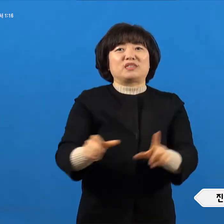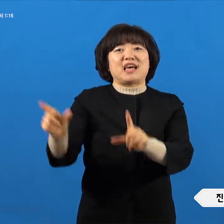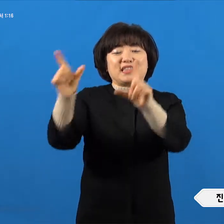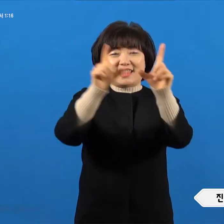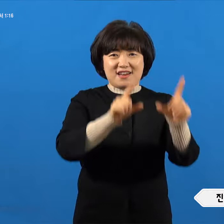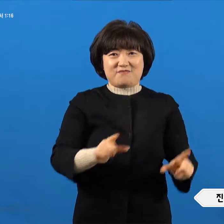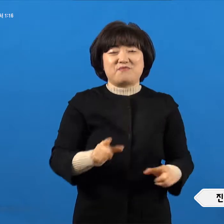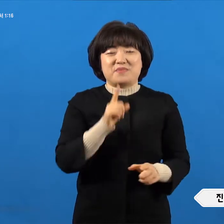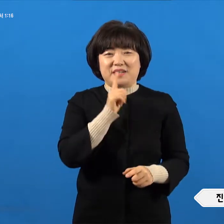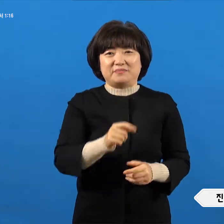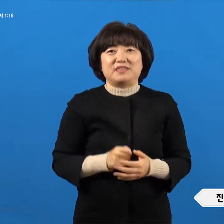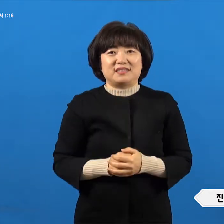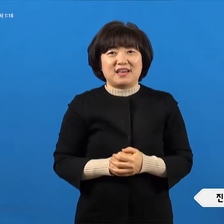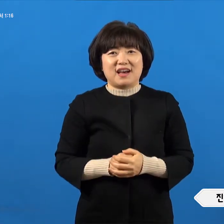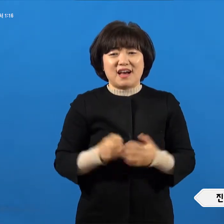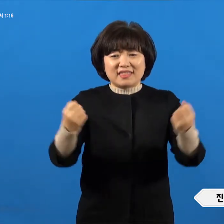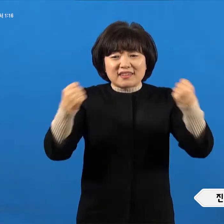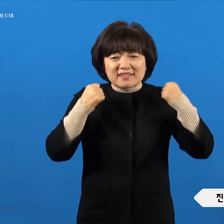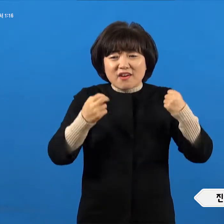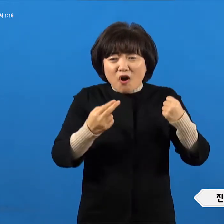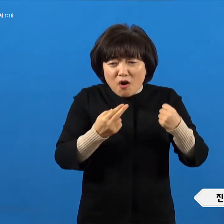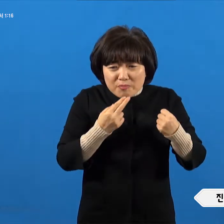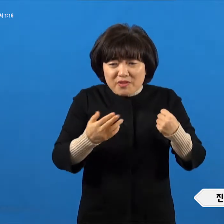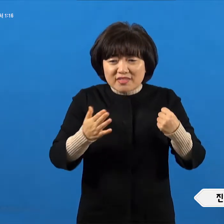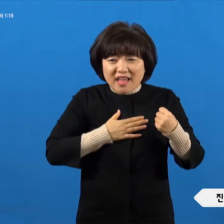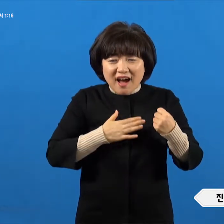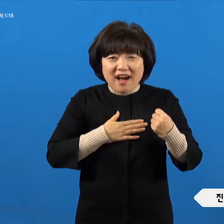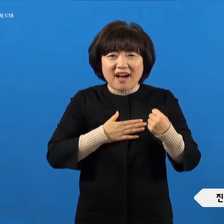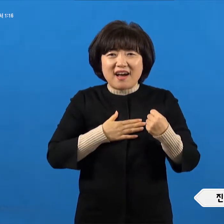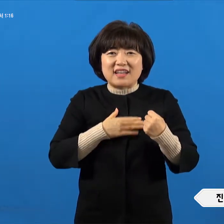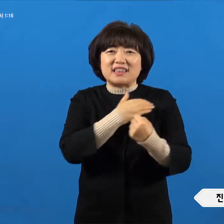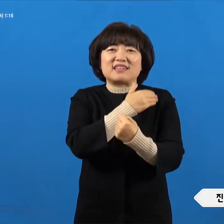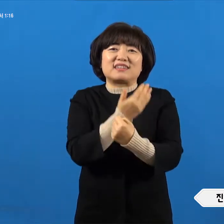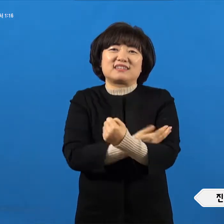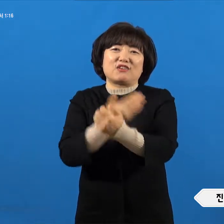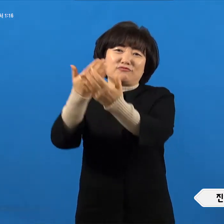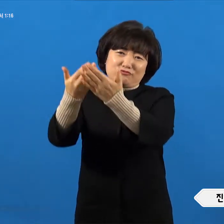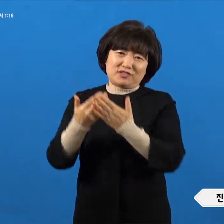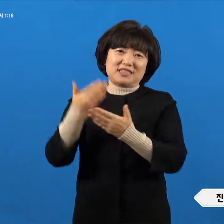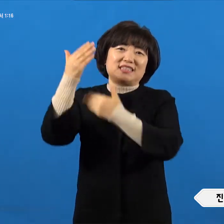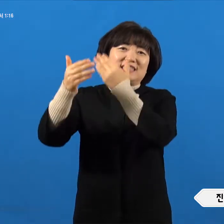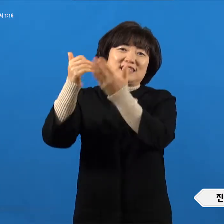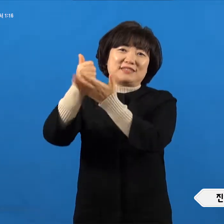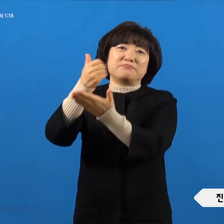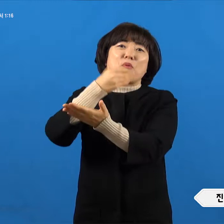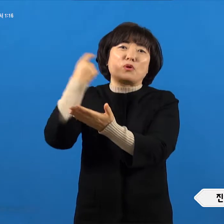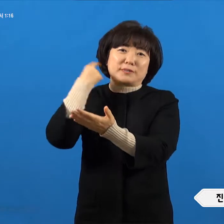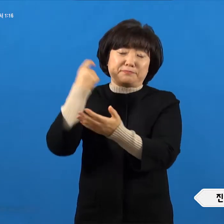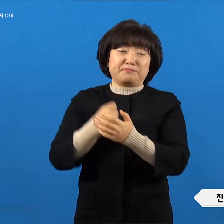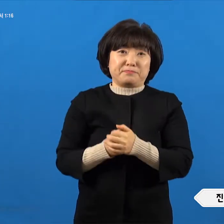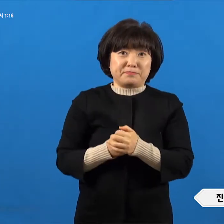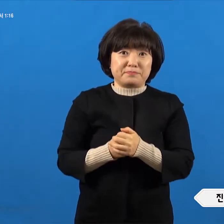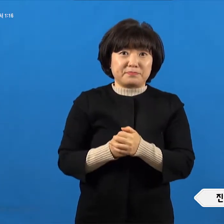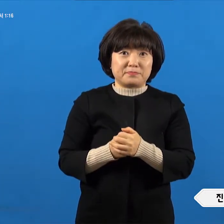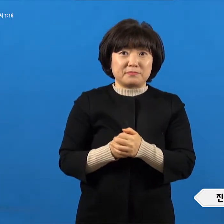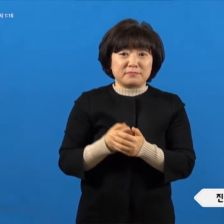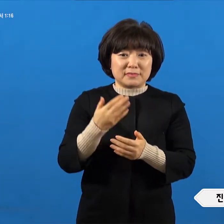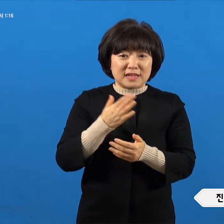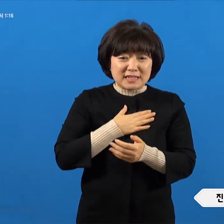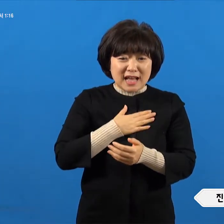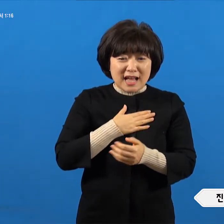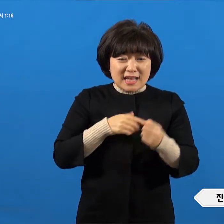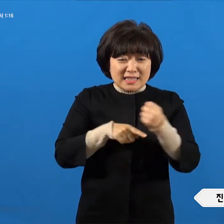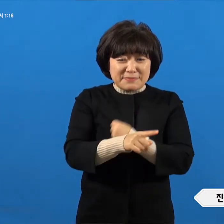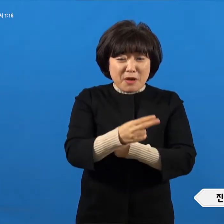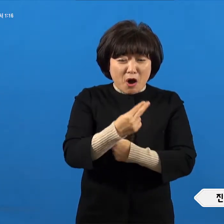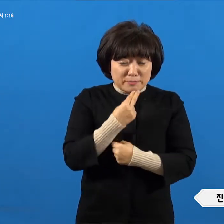있습니다. 무능력한 우리에게 능력이 되시는 복음의 말씀, 무기력한 우리에게 새로운 힘이